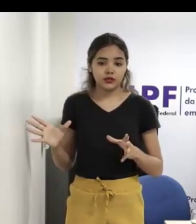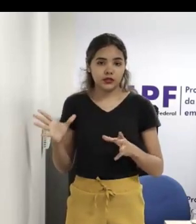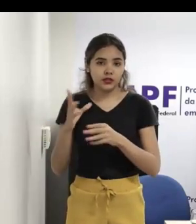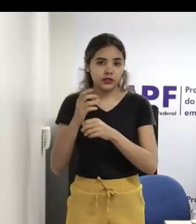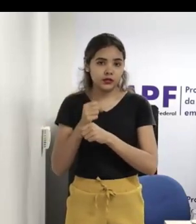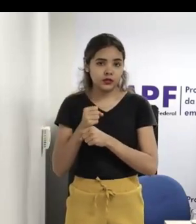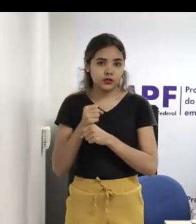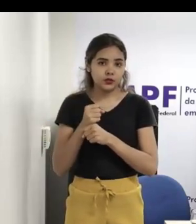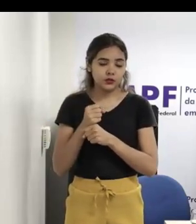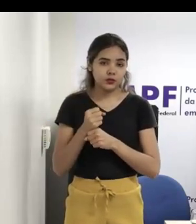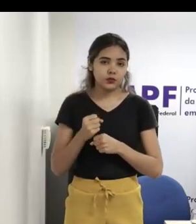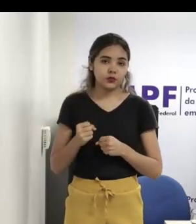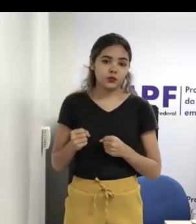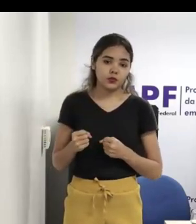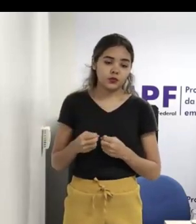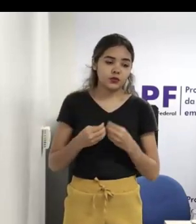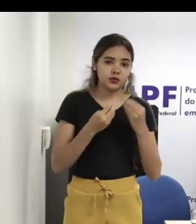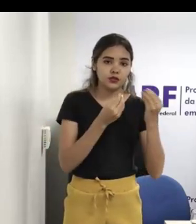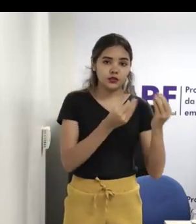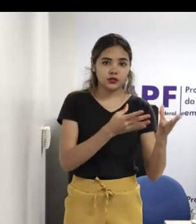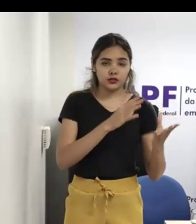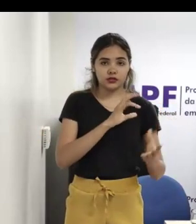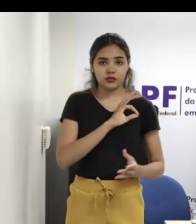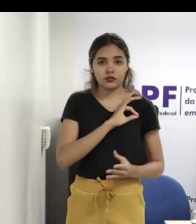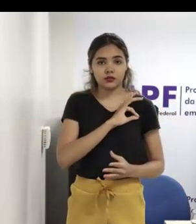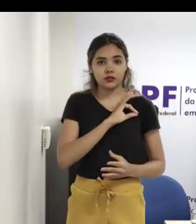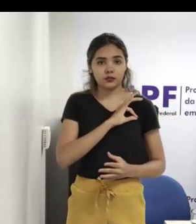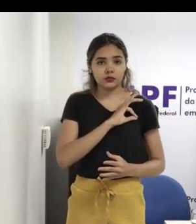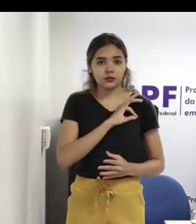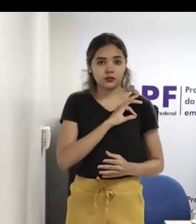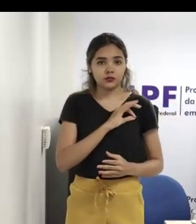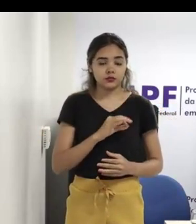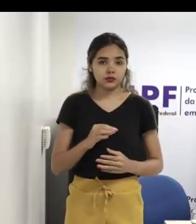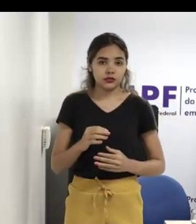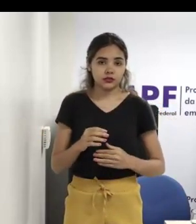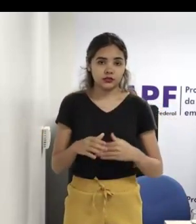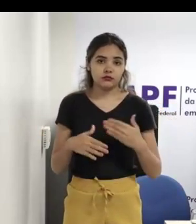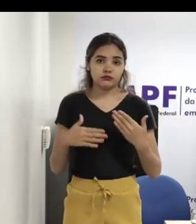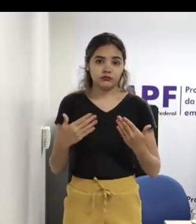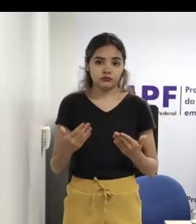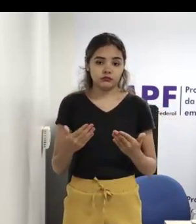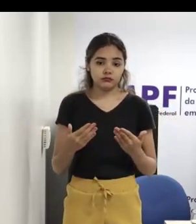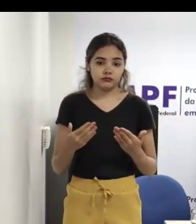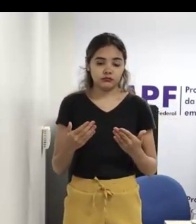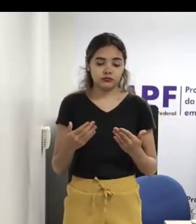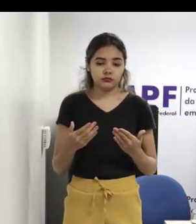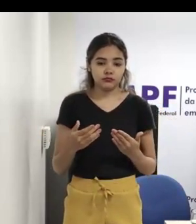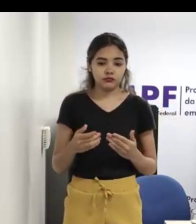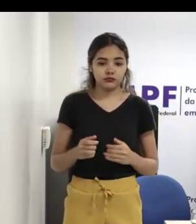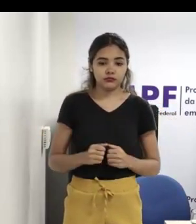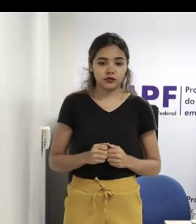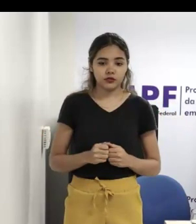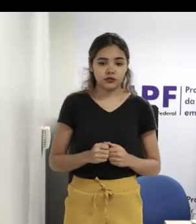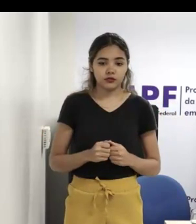escuta especializada depoimento sem dano a gente consegue trazer elementos de informações